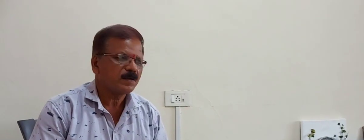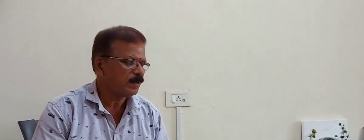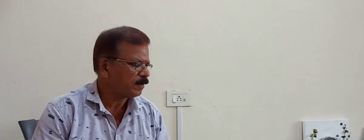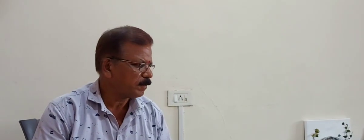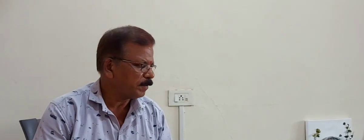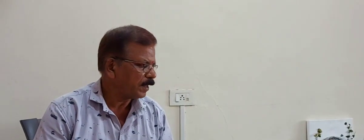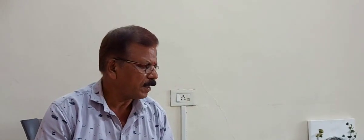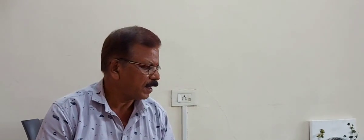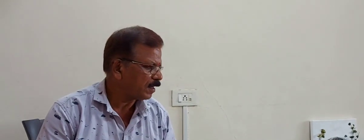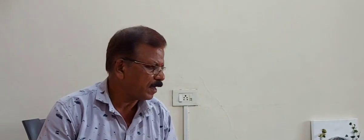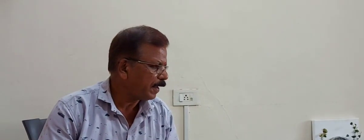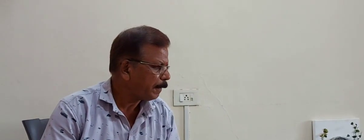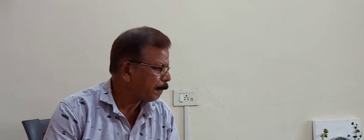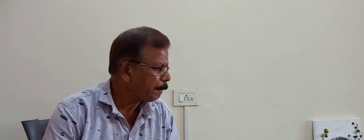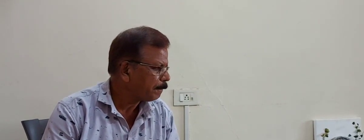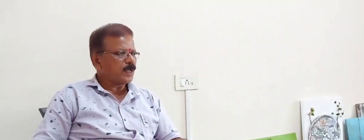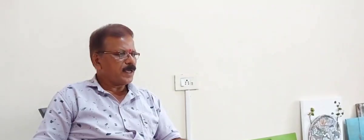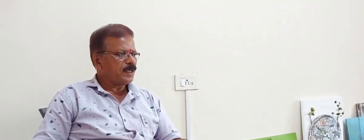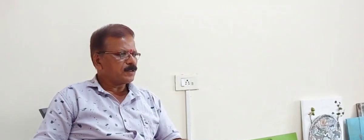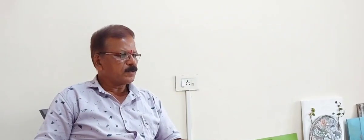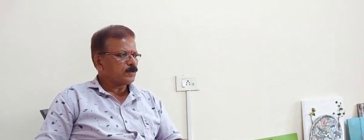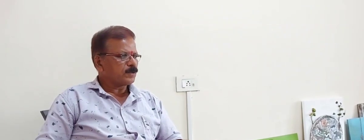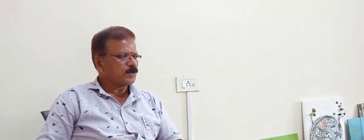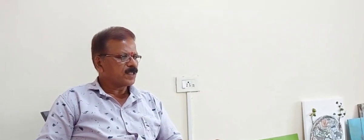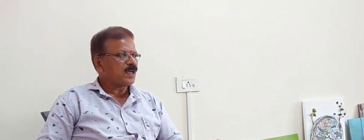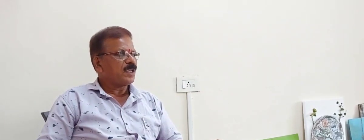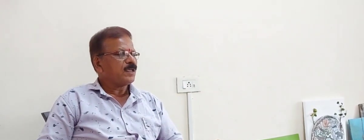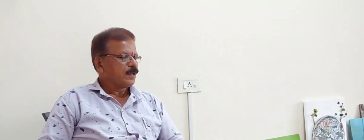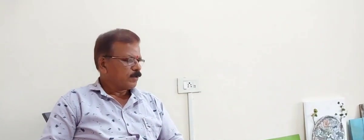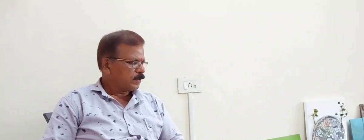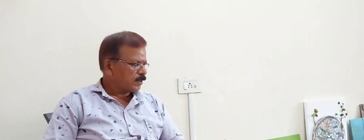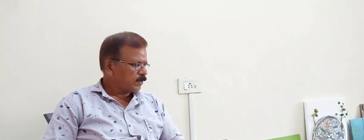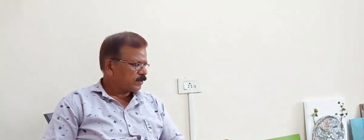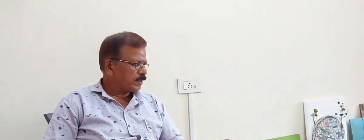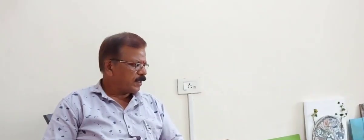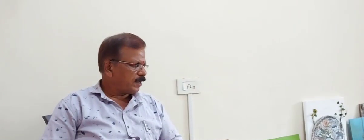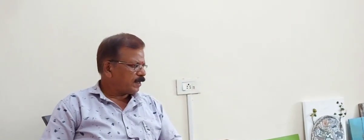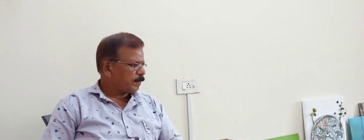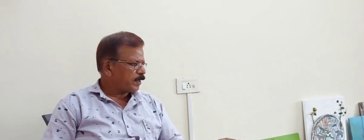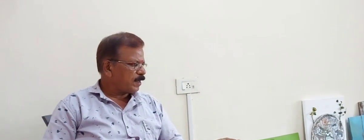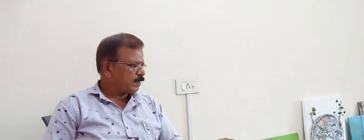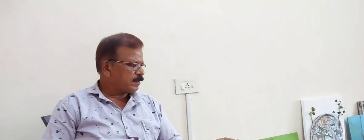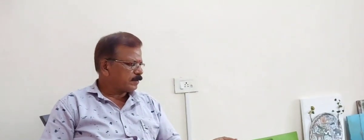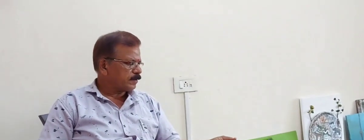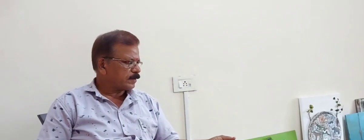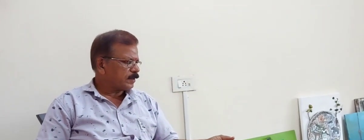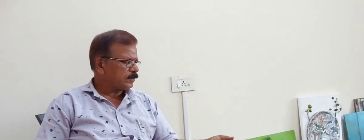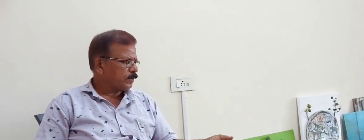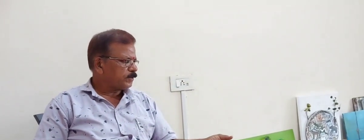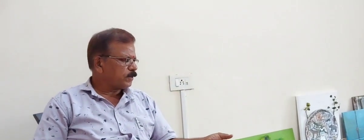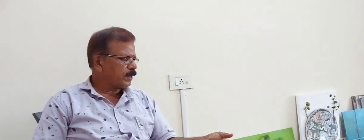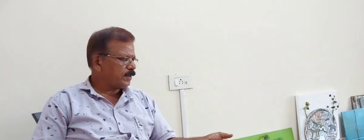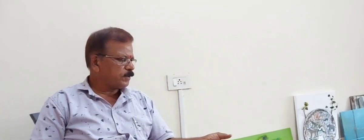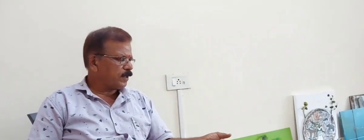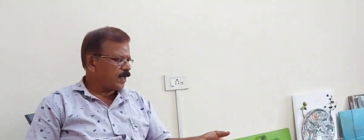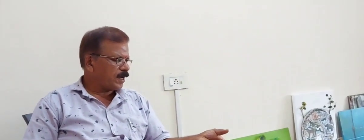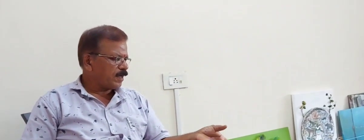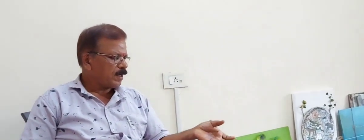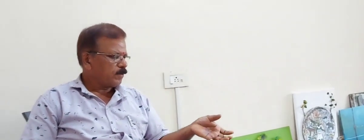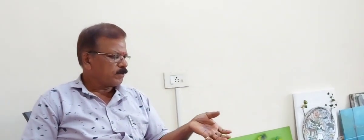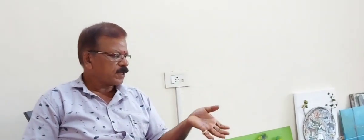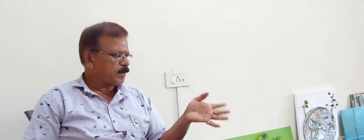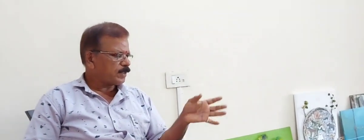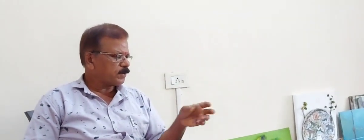जतन पासिलकर मेरा लड़का है, तो नाई जो संस्था है उधर उसने अपना वो जोड़